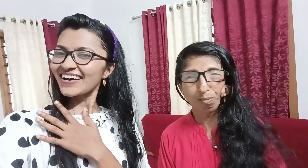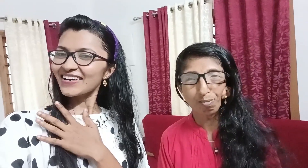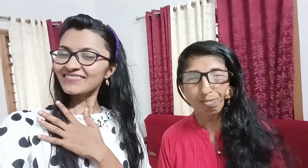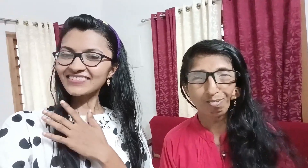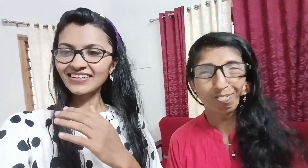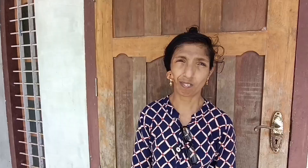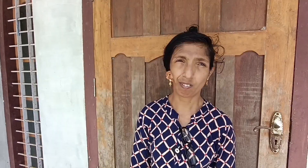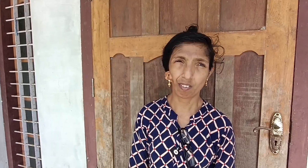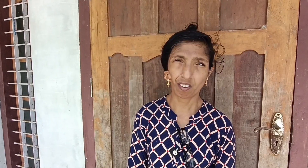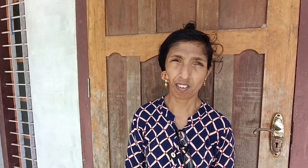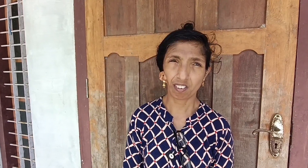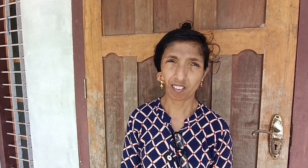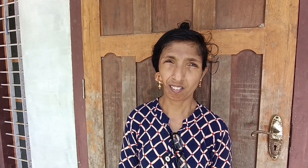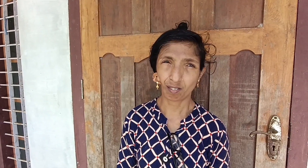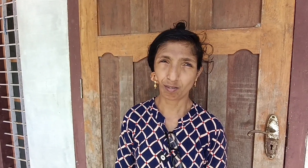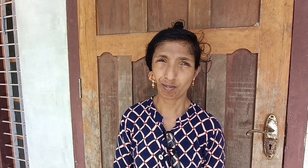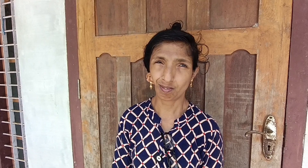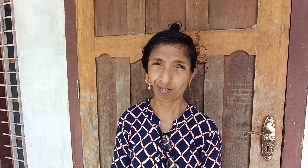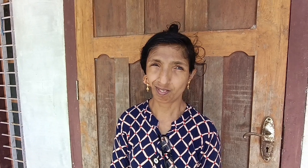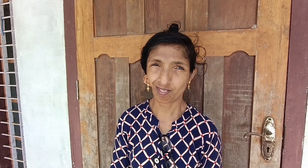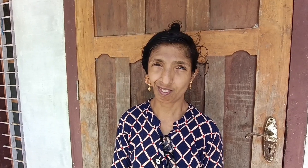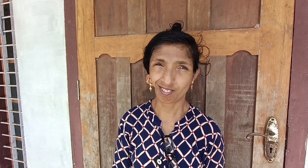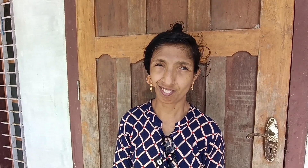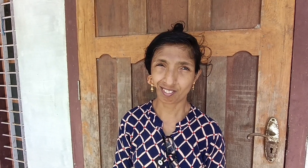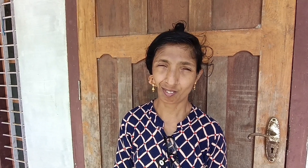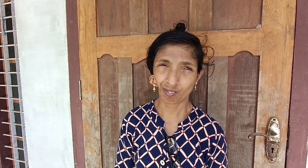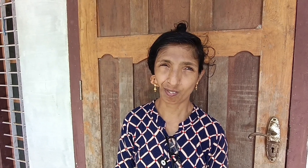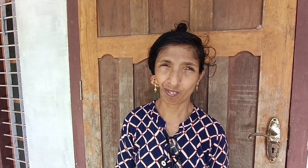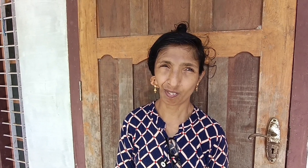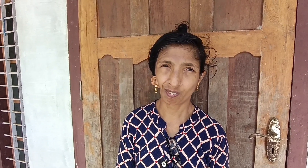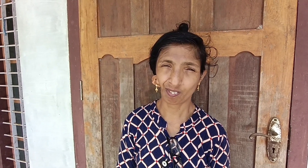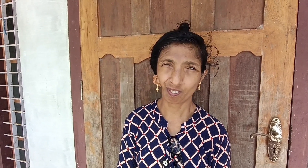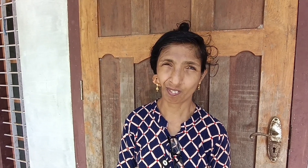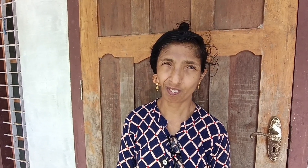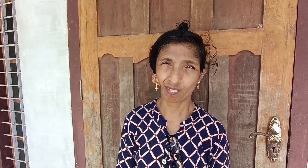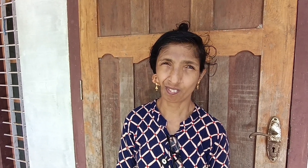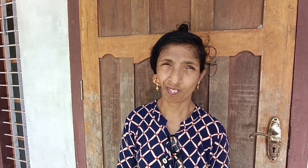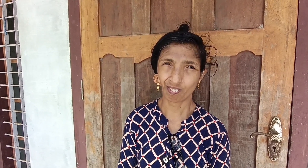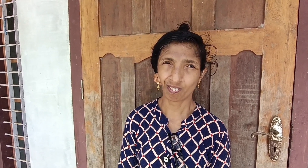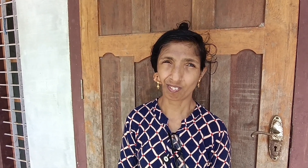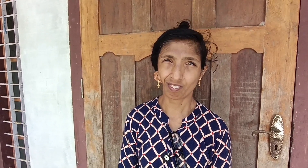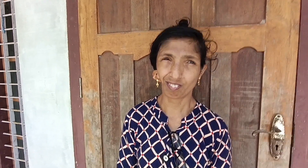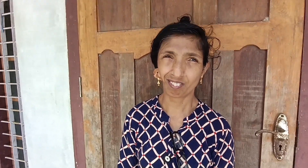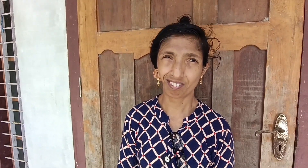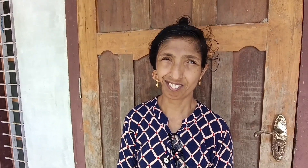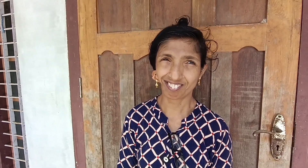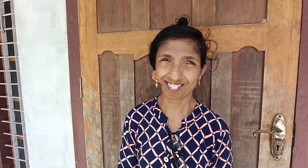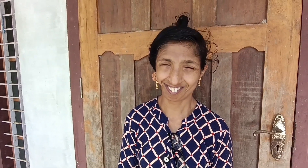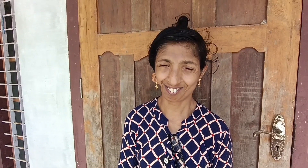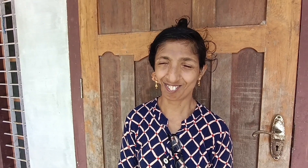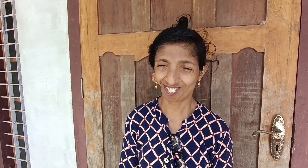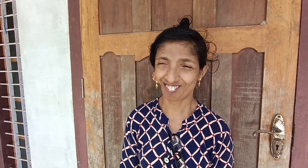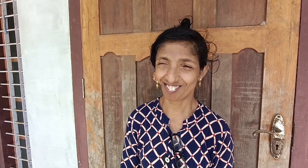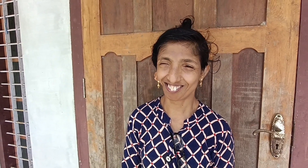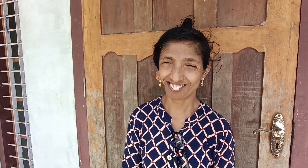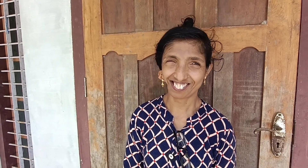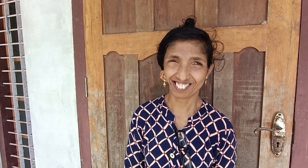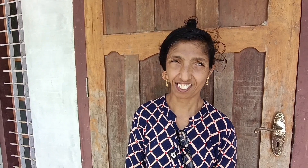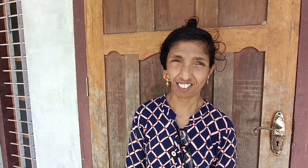പോകാം. അപ്പൊ നമ്മുടെ ബിന്ദു ആനി ജോസ് ചേച്ചിയുടെ എങ്ങനെയുണ്ടെന്ന്, നമ്മുടെ ദഫ് ആഷ അല്ലേ, അതെങ്ങനെയുണ്ട്